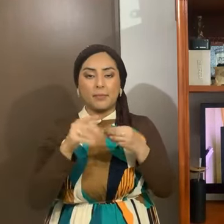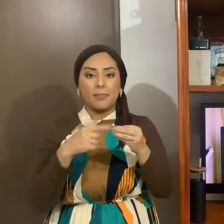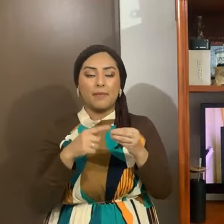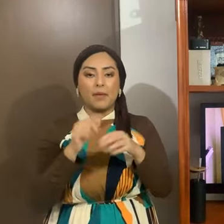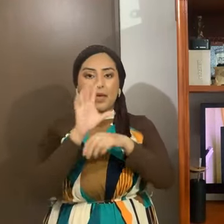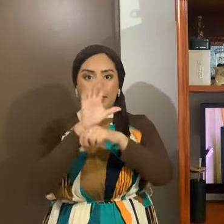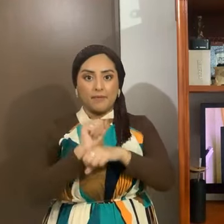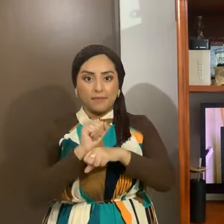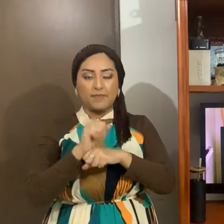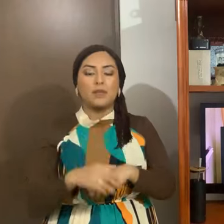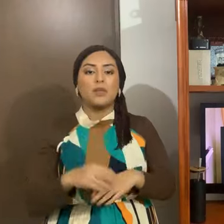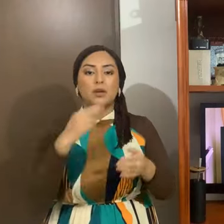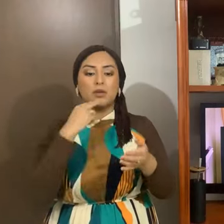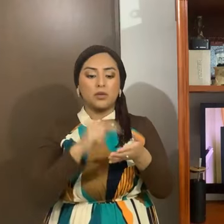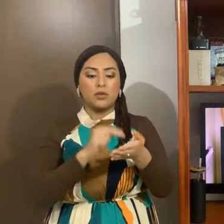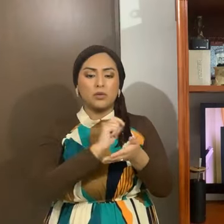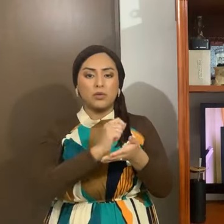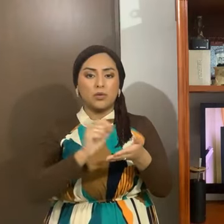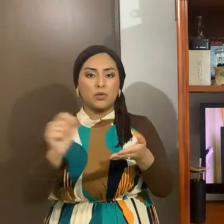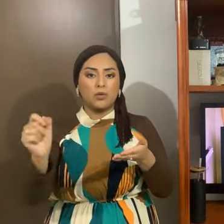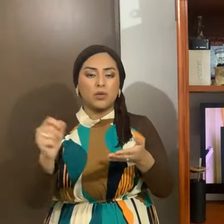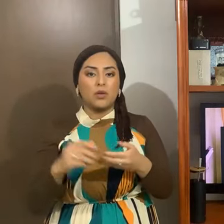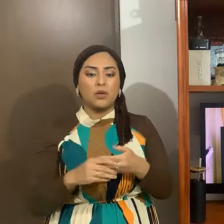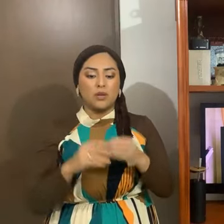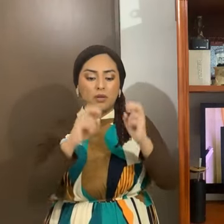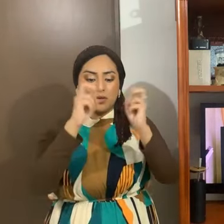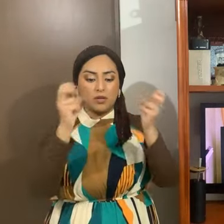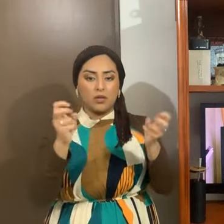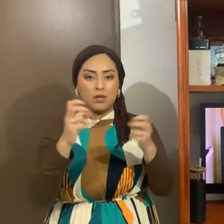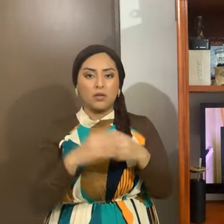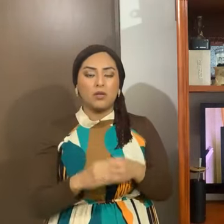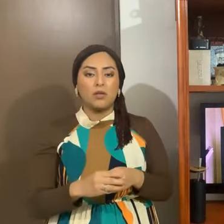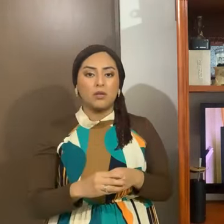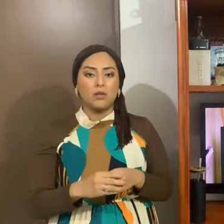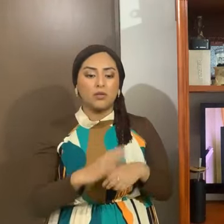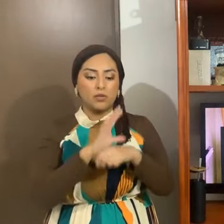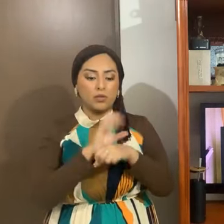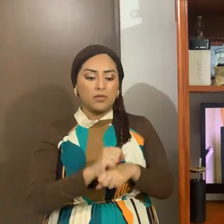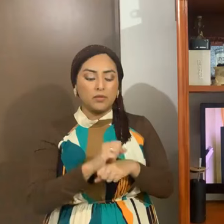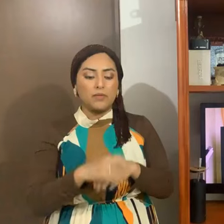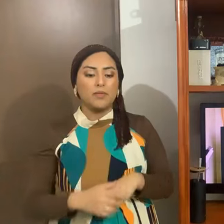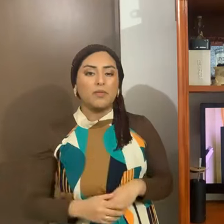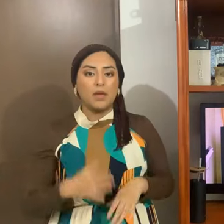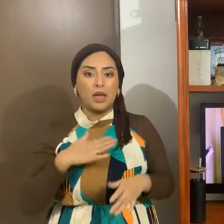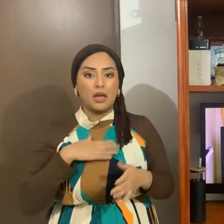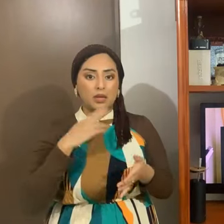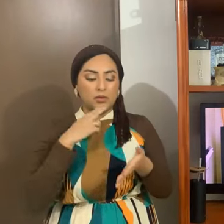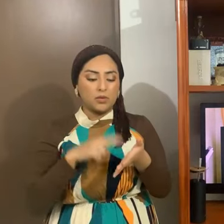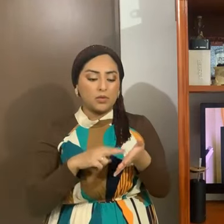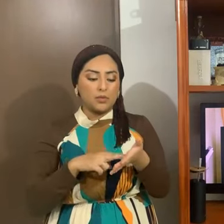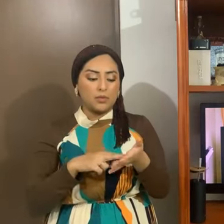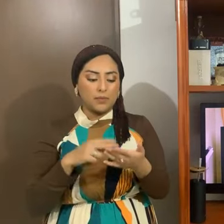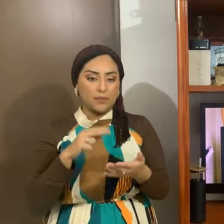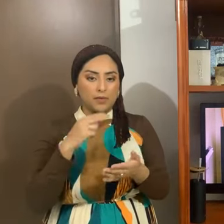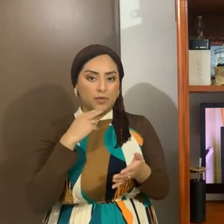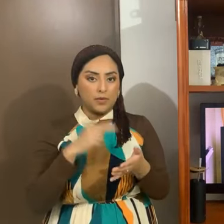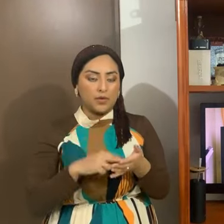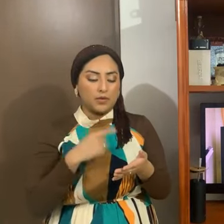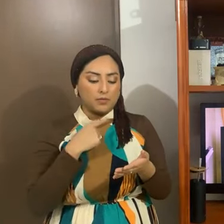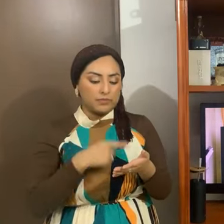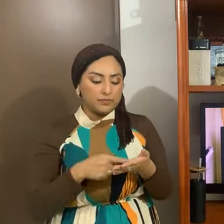los hábitos. Pueden ustedes escribir si gustan el título del tema, así es, los hábitos. Y yo anoté aquí en mis